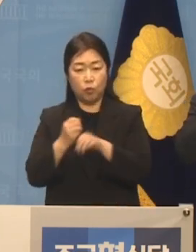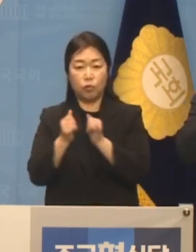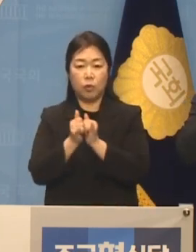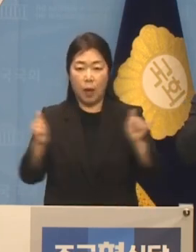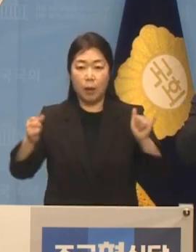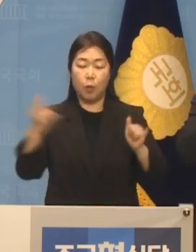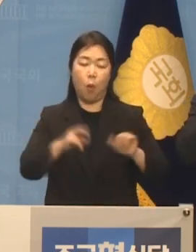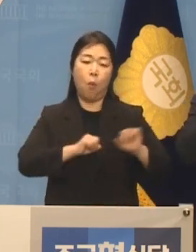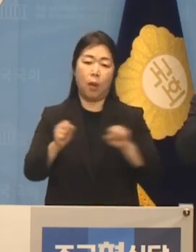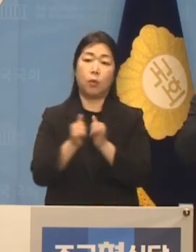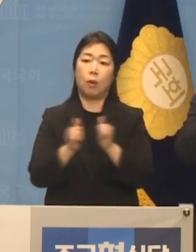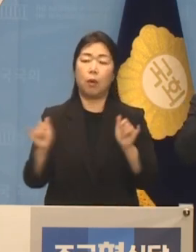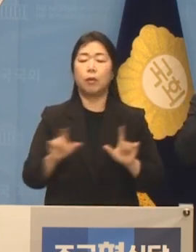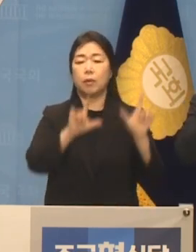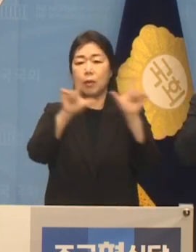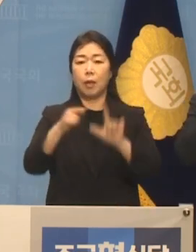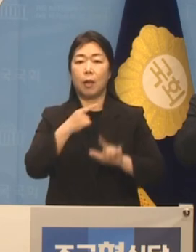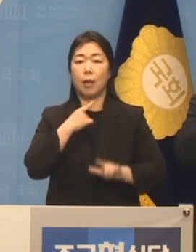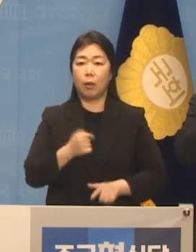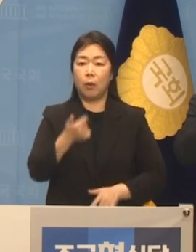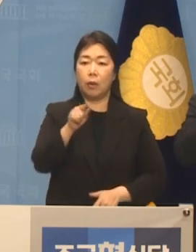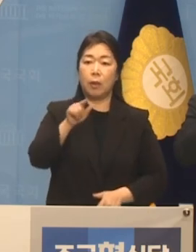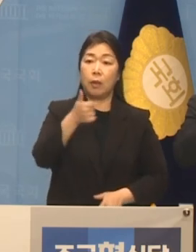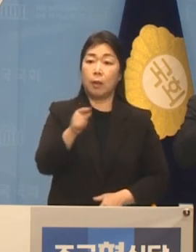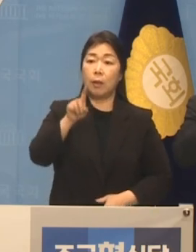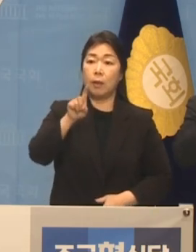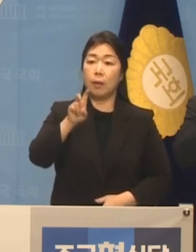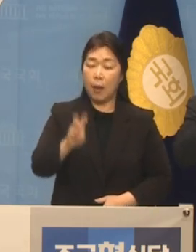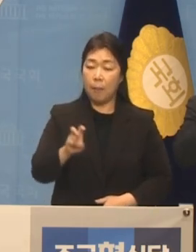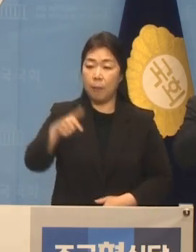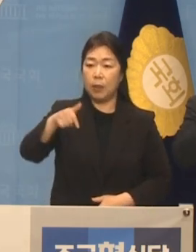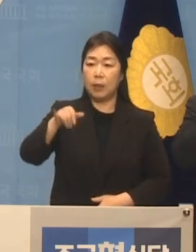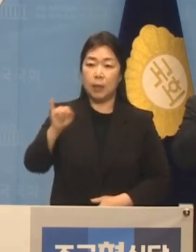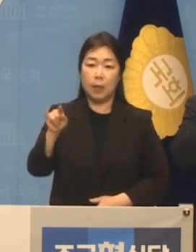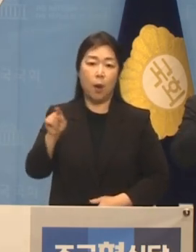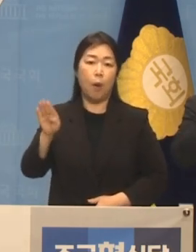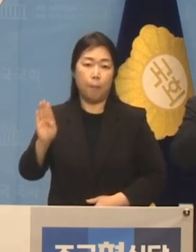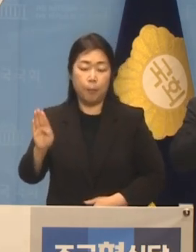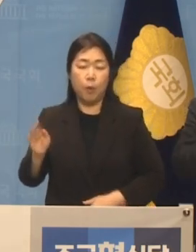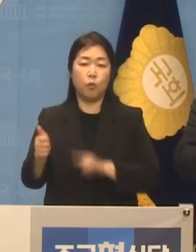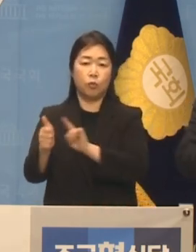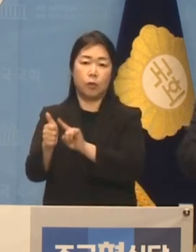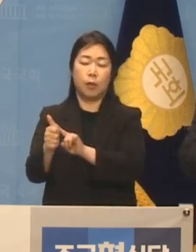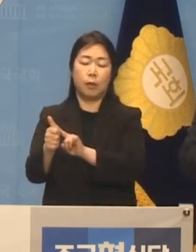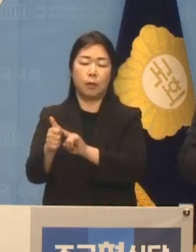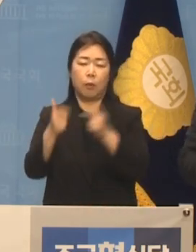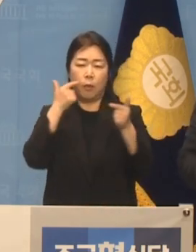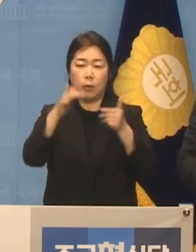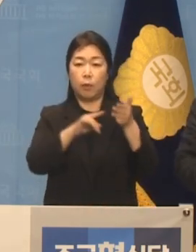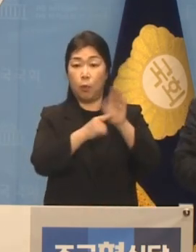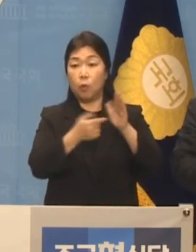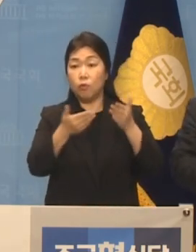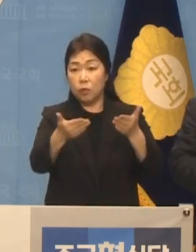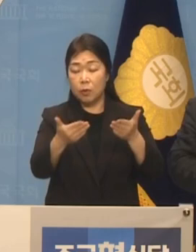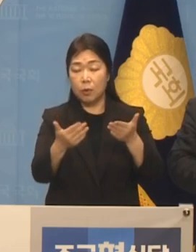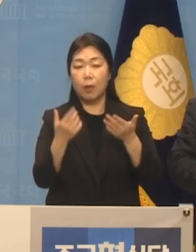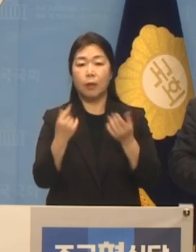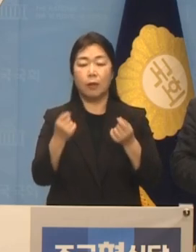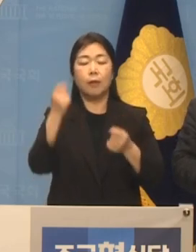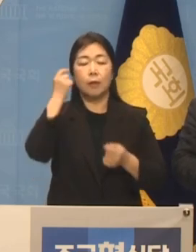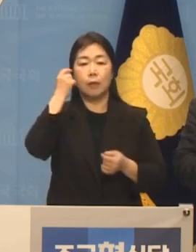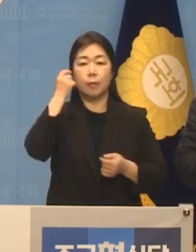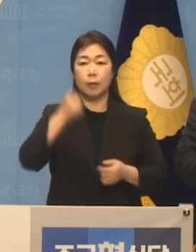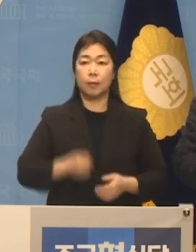그렇게 살아온 남기엽 후보님의 모습을 잘 드러낼 수 있는 그런 활동이 아닌가 그런